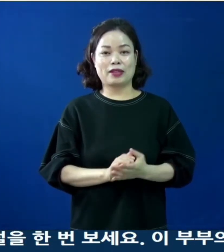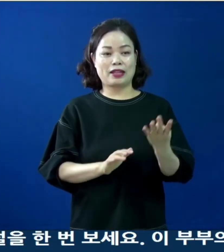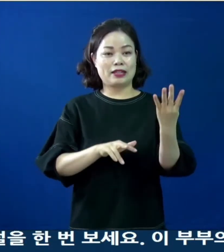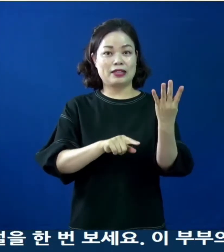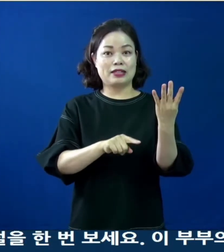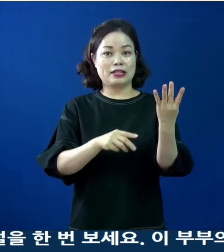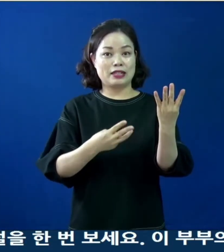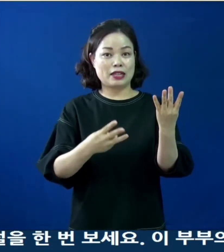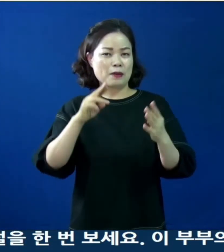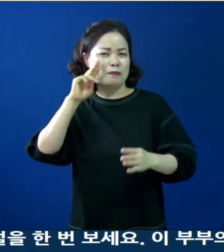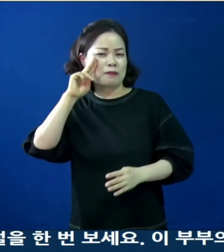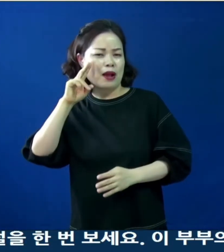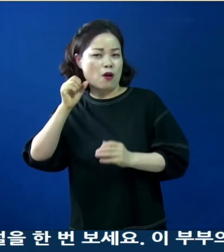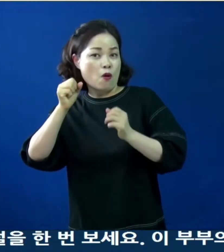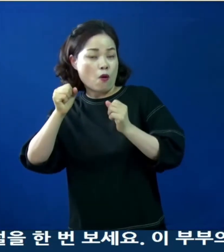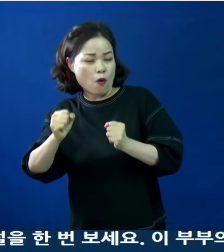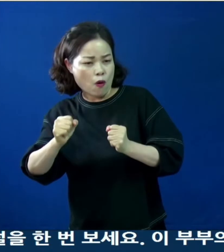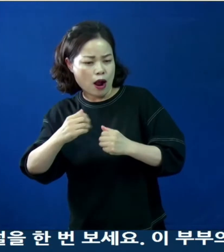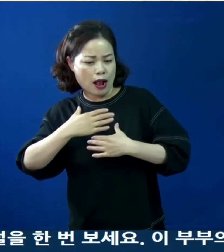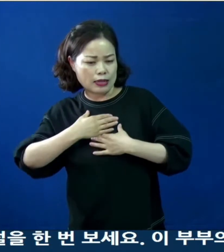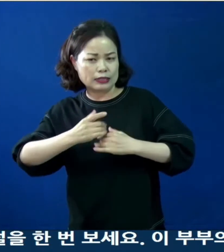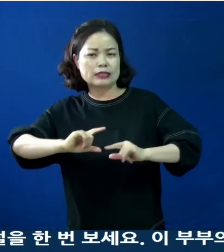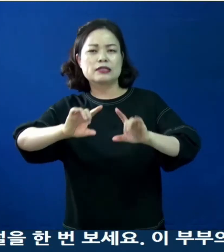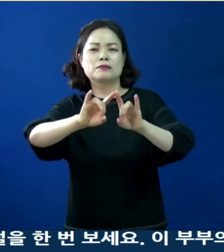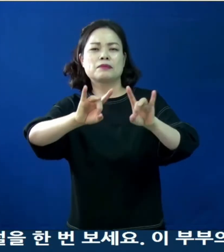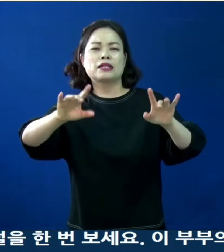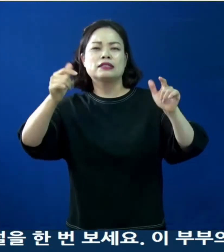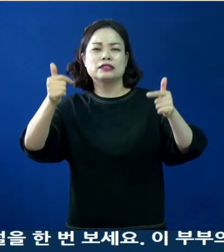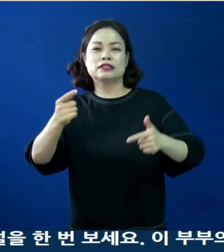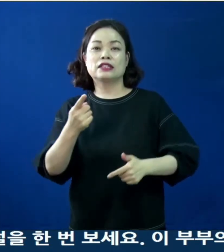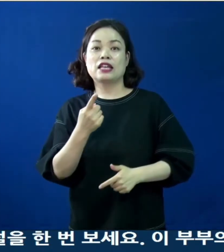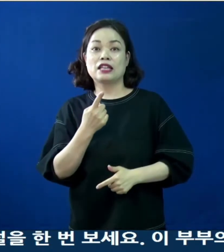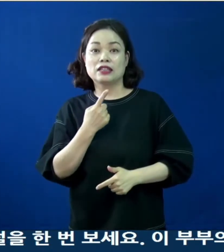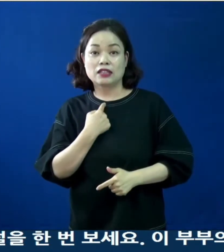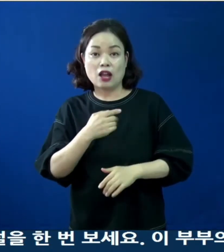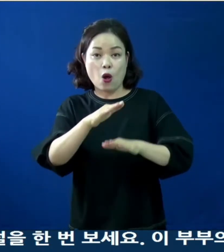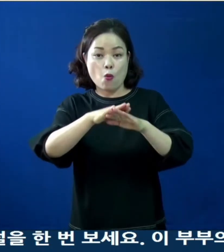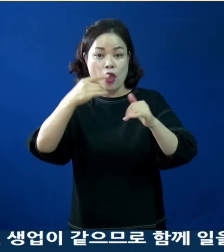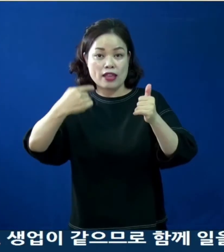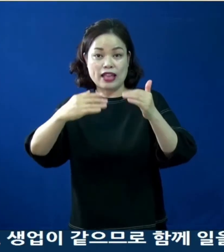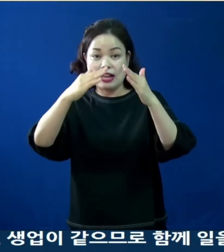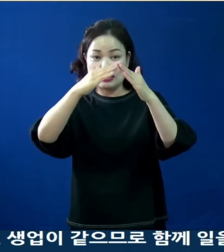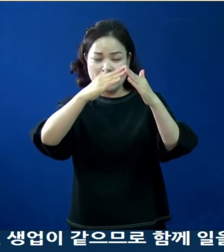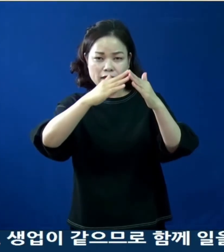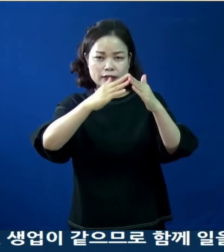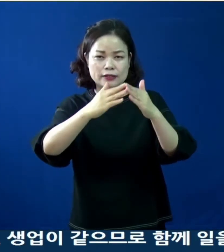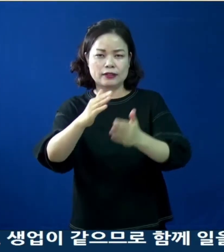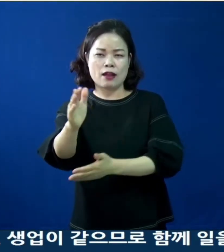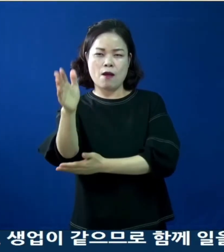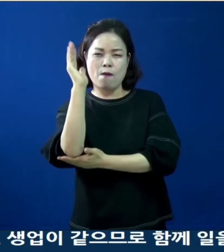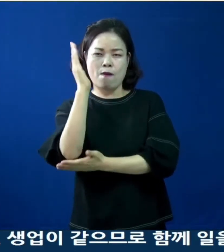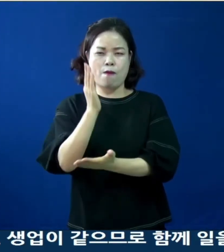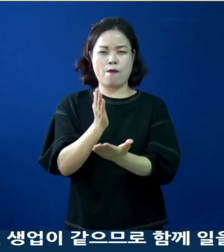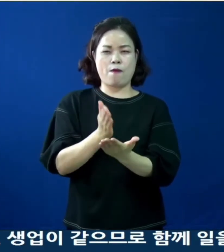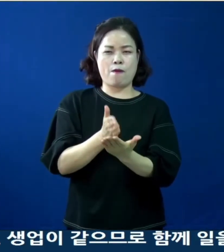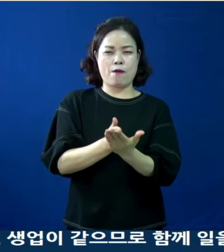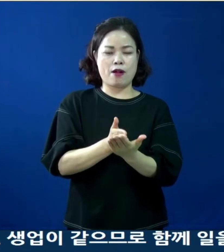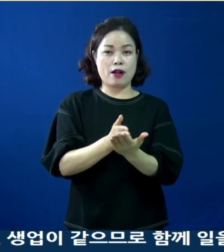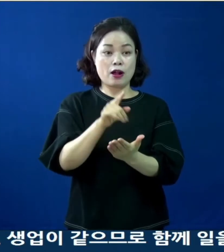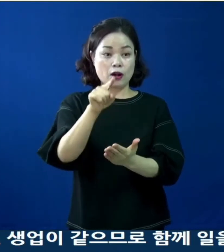4절 바울이 정착하자마자 안식일마다 늘 하던 대로 회당에 가서 강론을 했는데 그